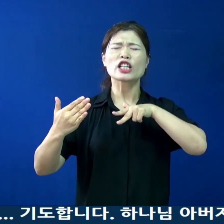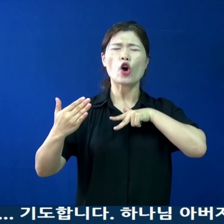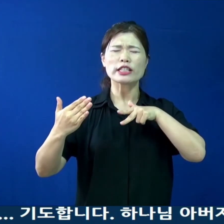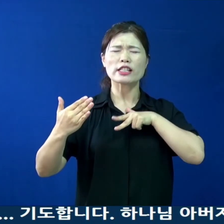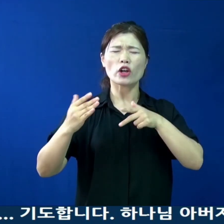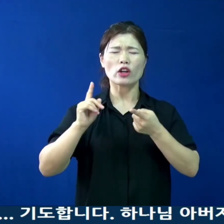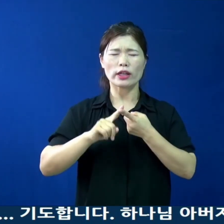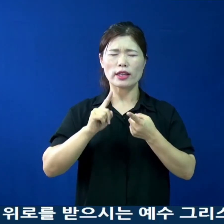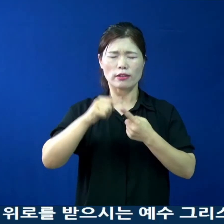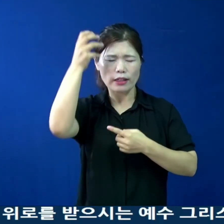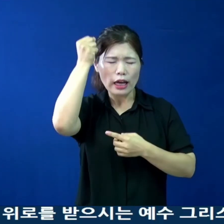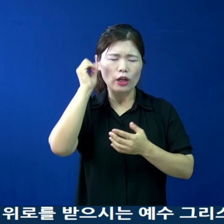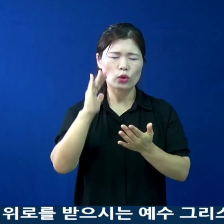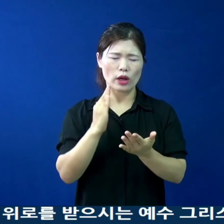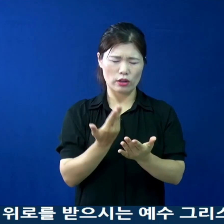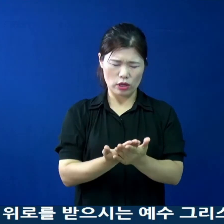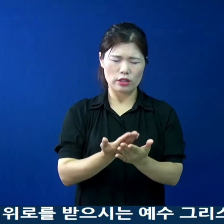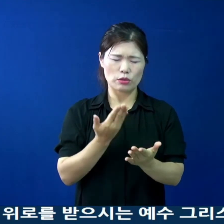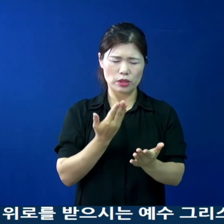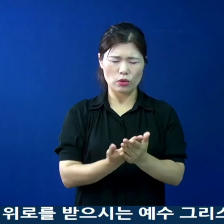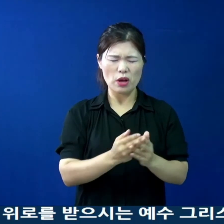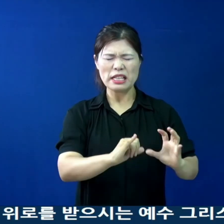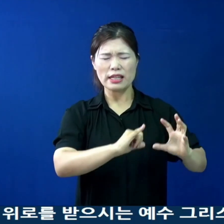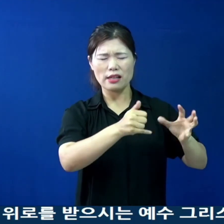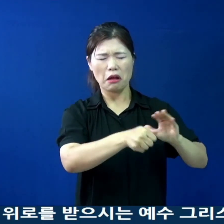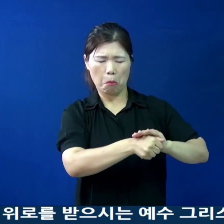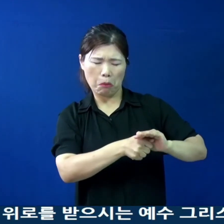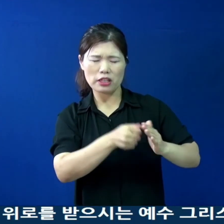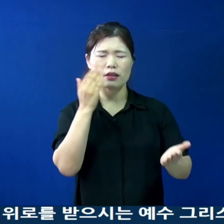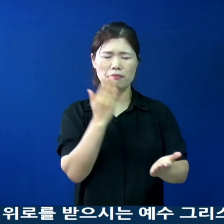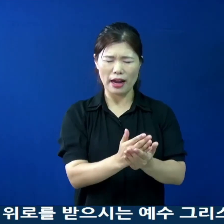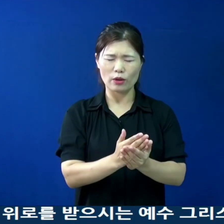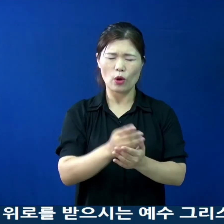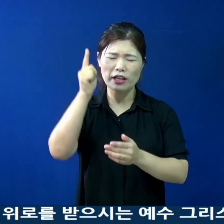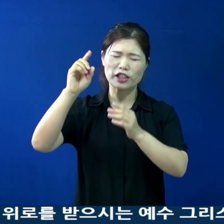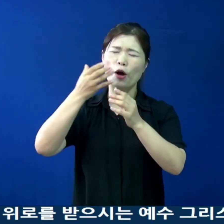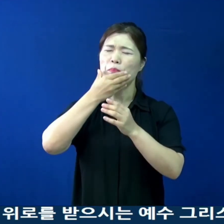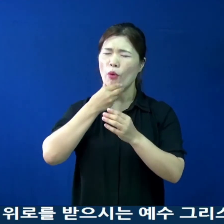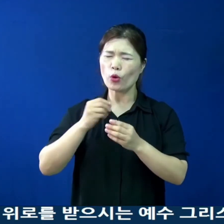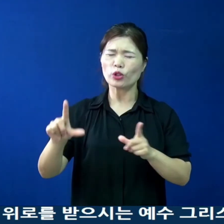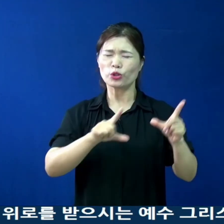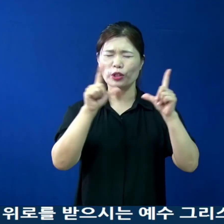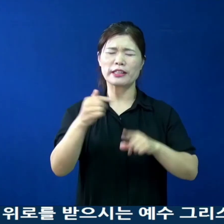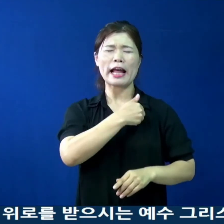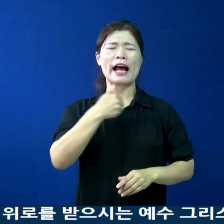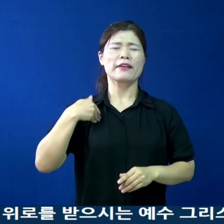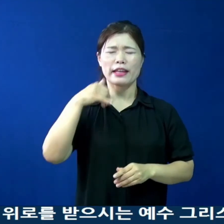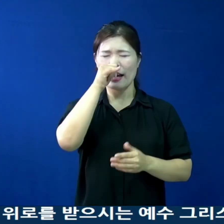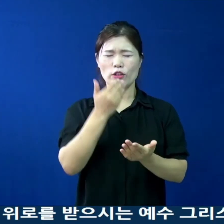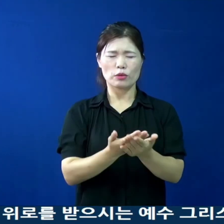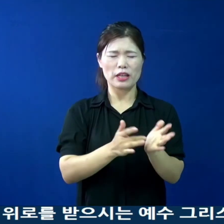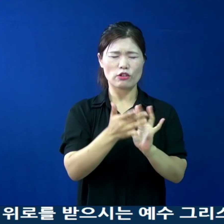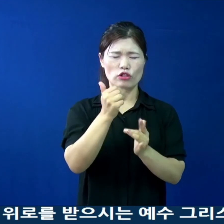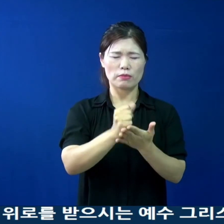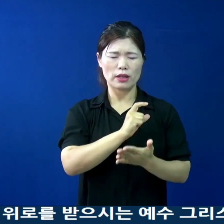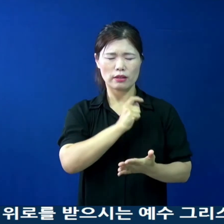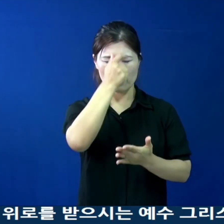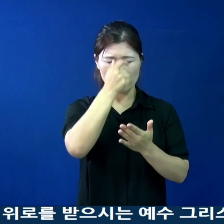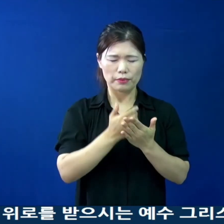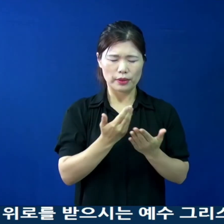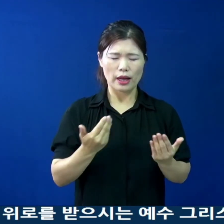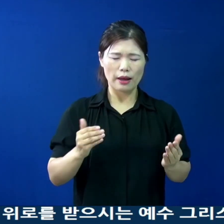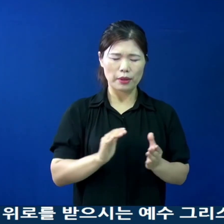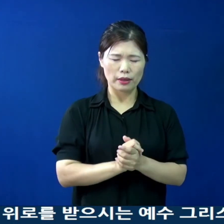주눅들지 말게 하시고 천복을 누리는 당당함이 있게 하여 주옵소서. 예수님의 이름으로 기도하옵나이다. 아멘.